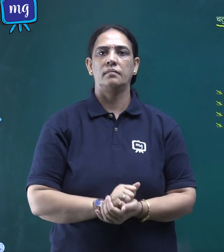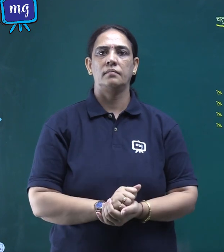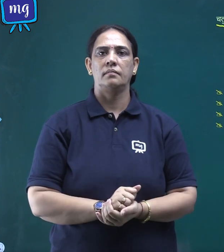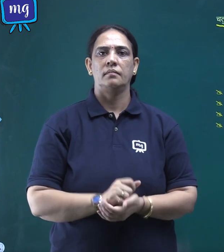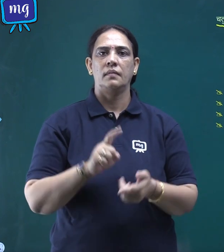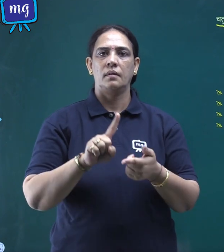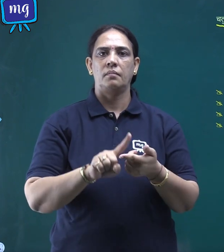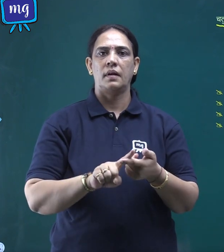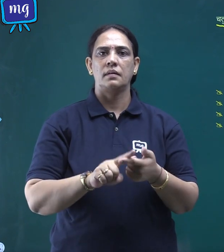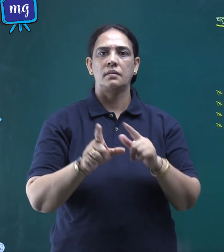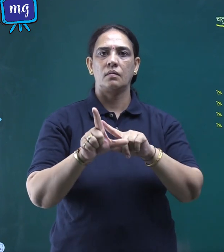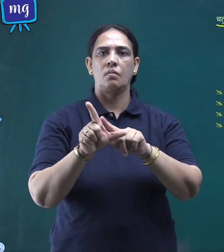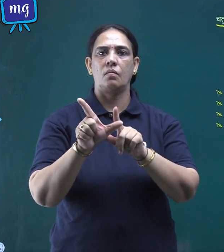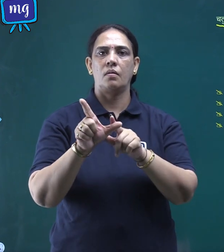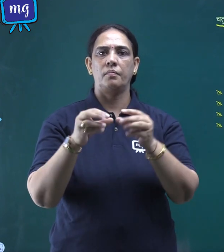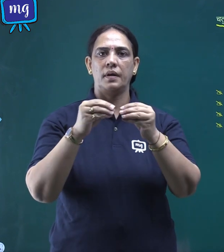प्लस कोण बी